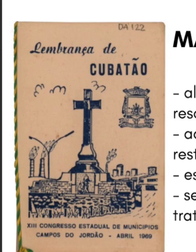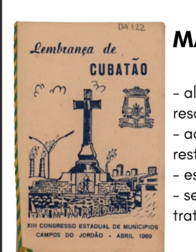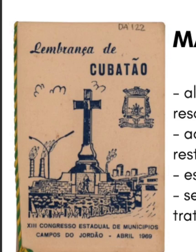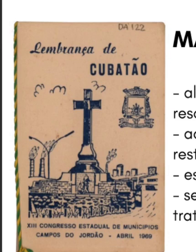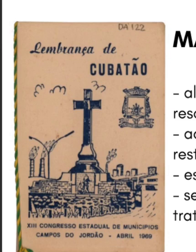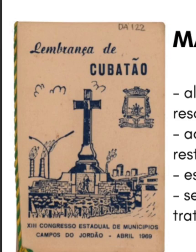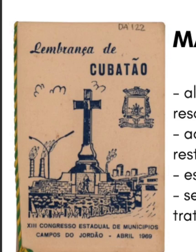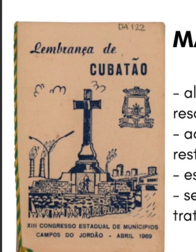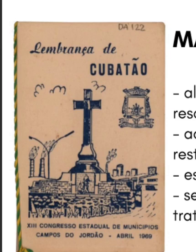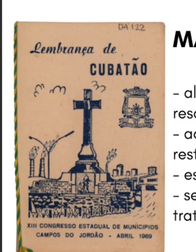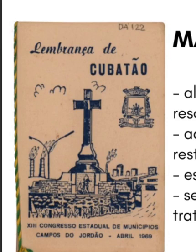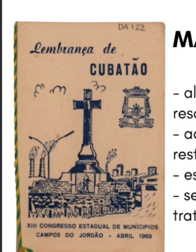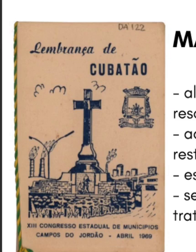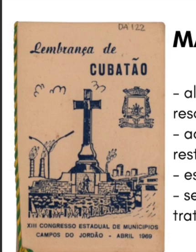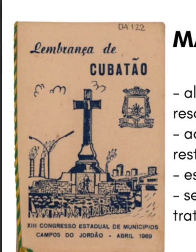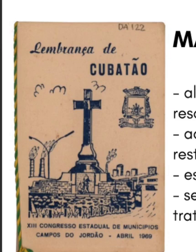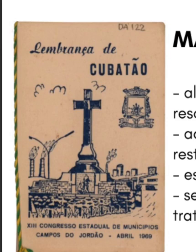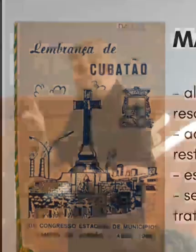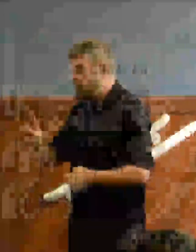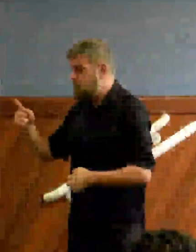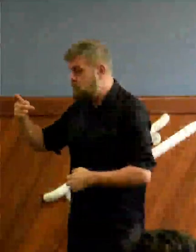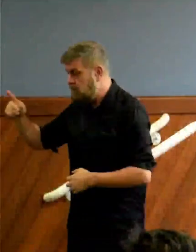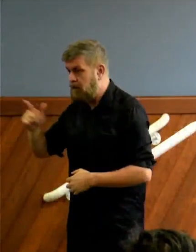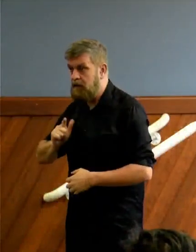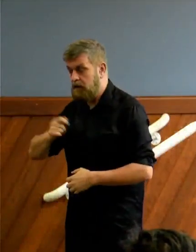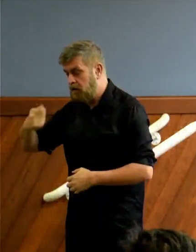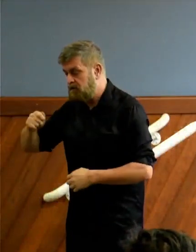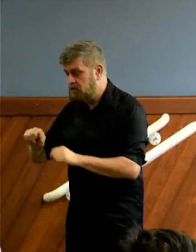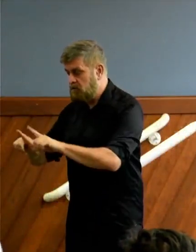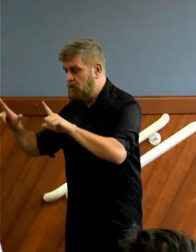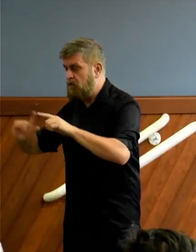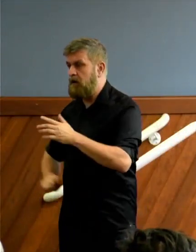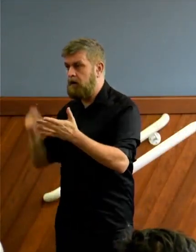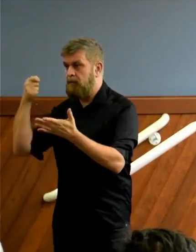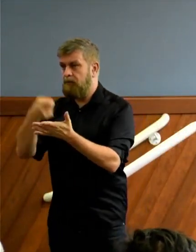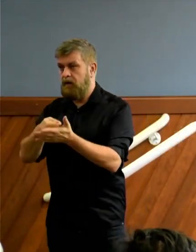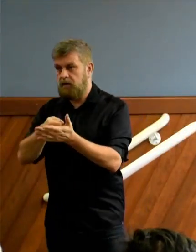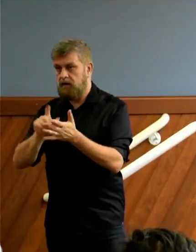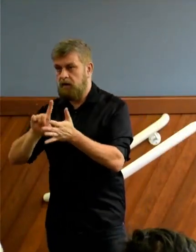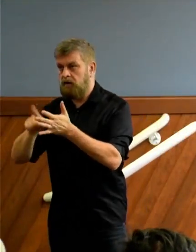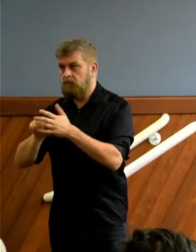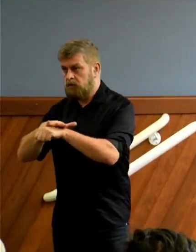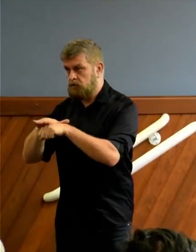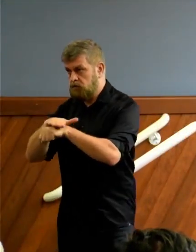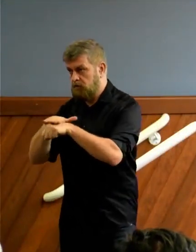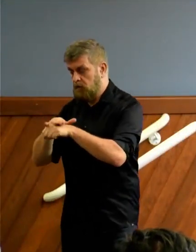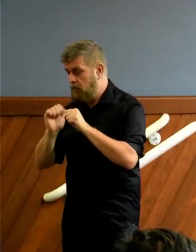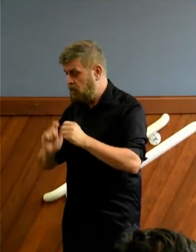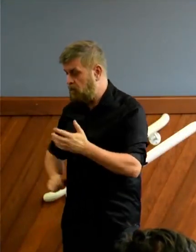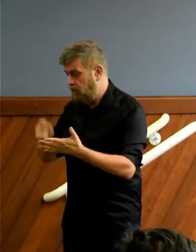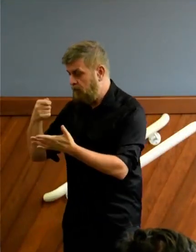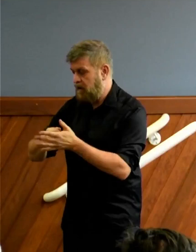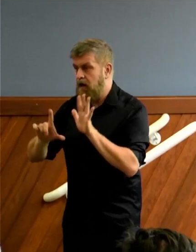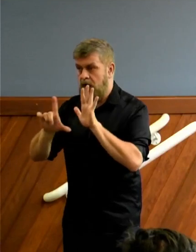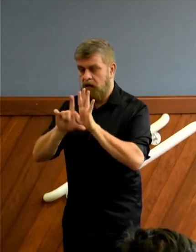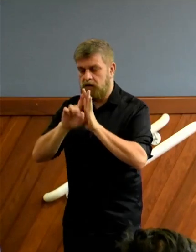já vai estourar. Então, assim, aquilo é o uso dele. Ah, mas eu preciso maior. Aí ele paga. Depois a gente fala disso, tá? Pode pagar. A lei deixa a